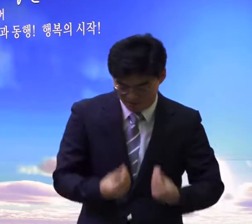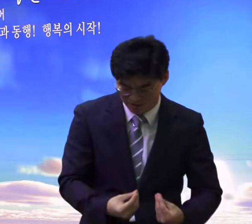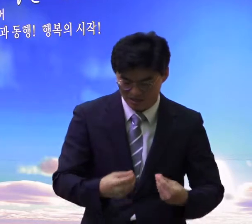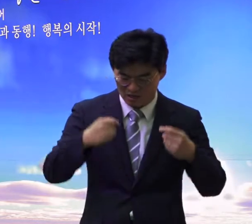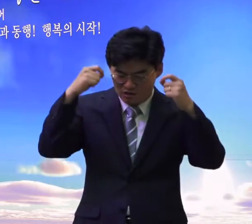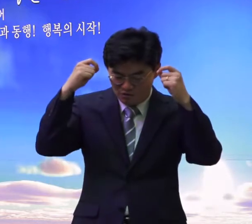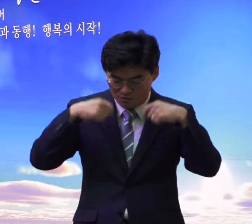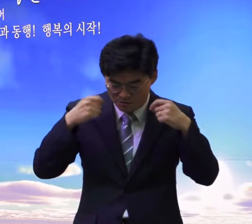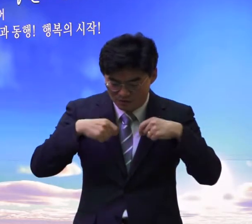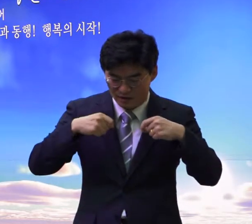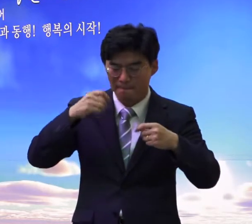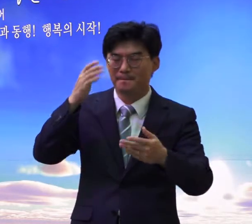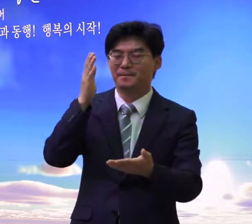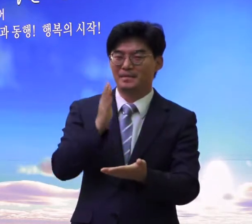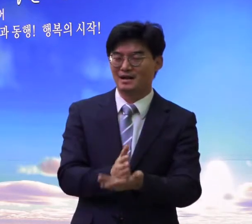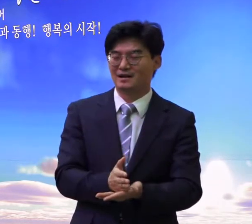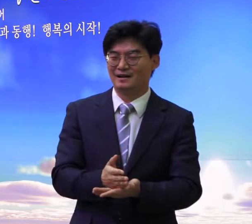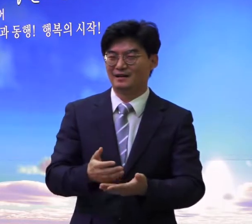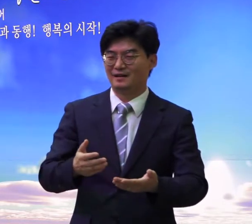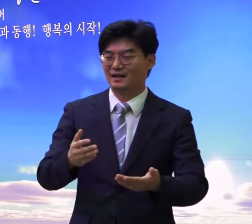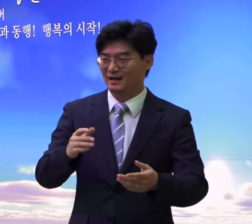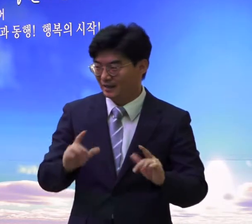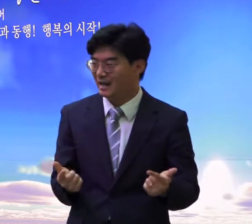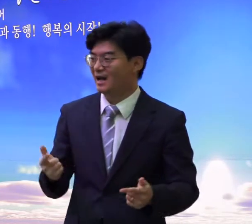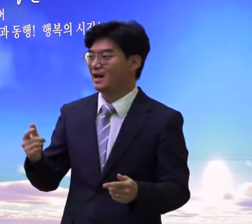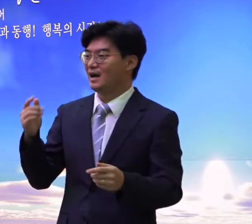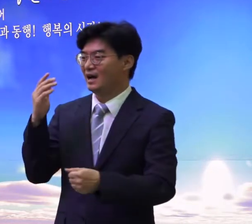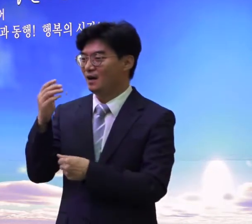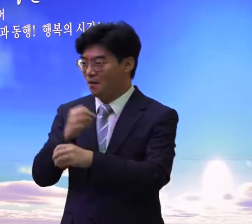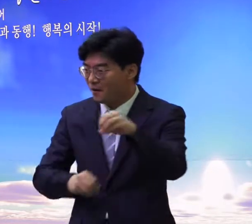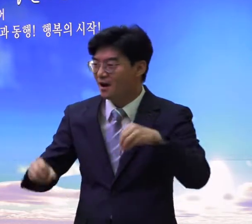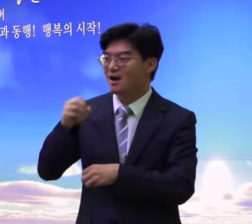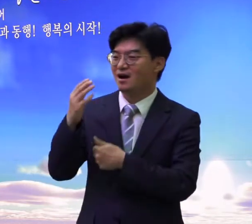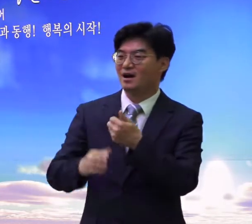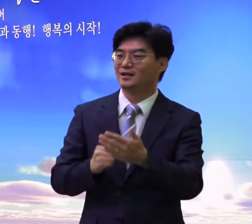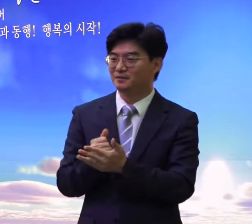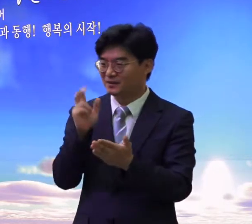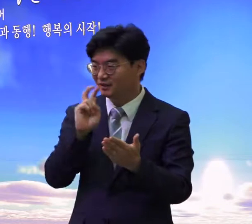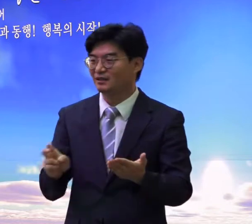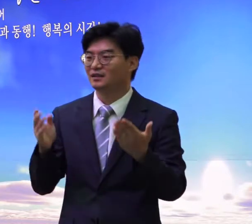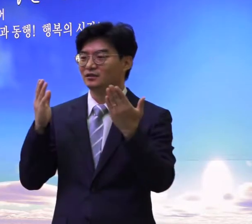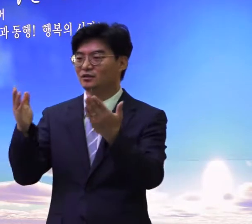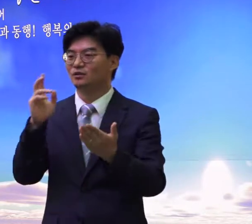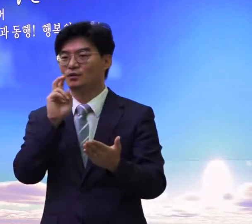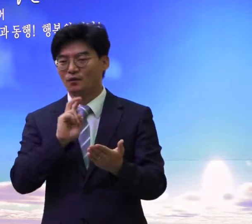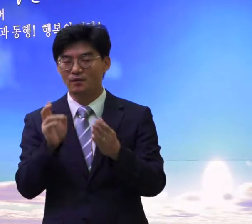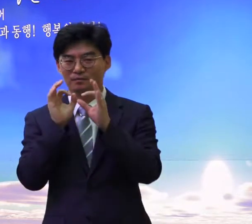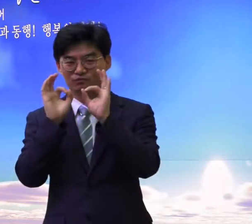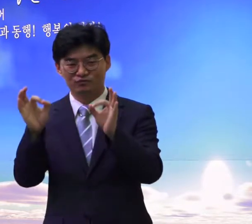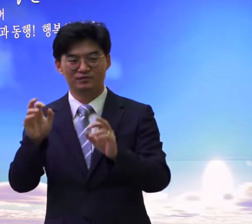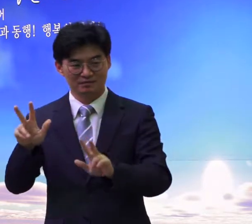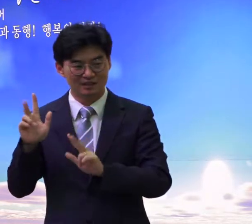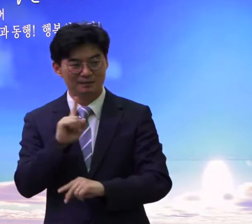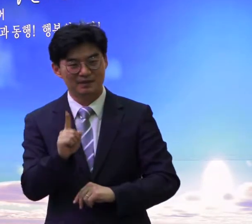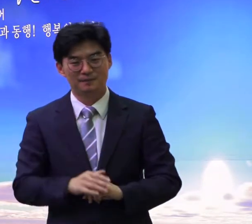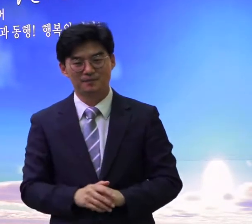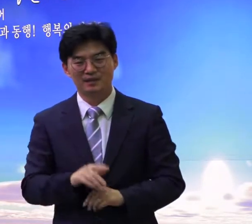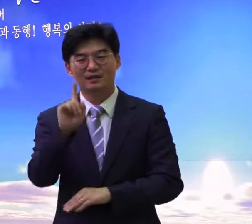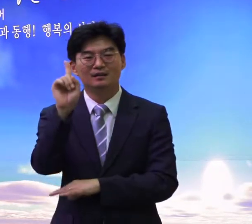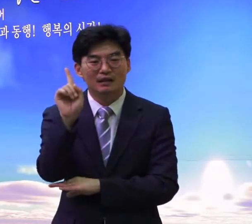있을 것이냐, 하나님을 노래하고 하나님을 찬양할 것이냐, 이것은 다윗이